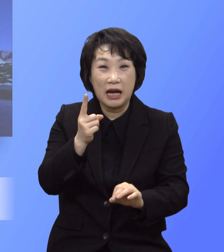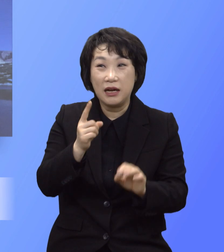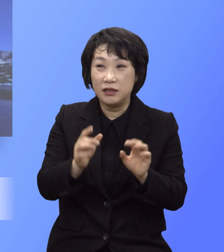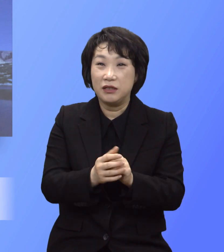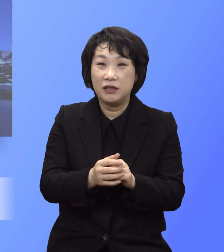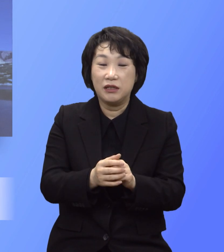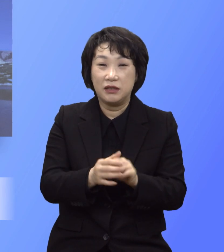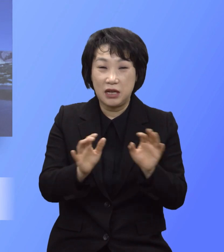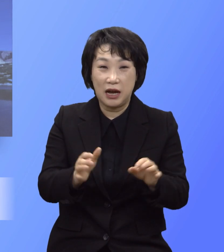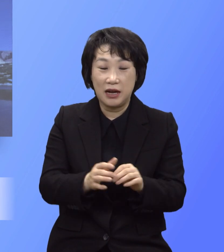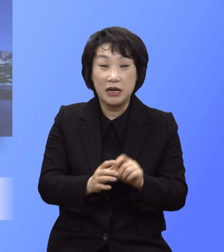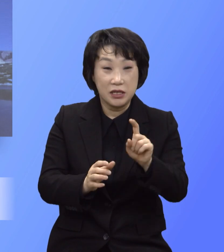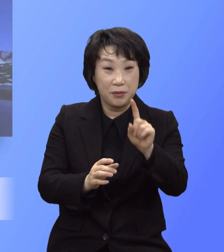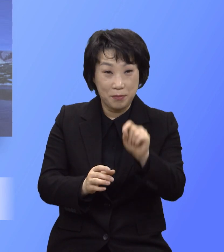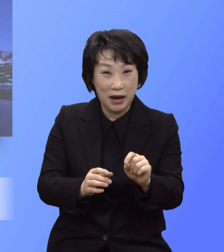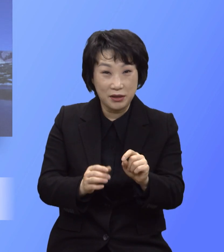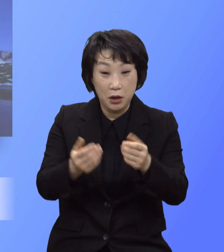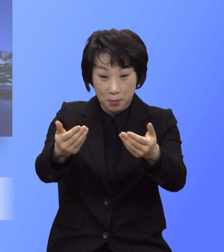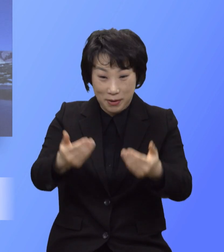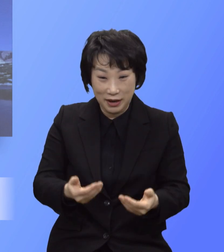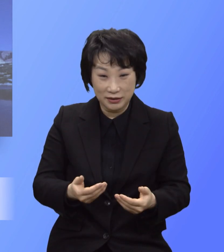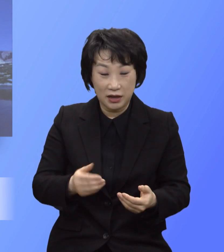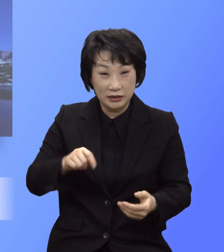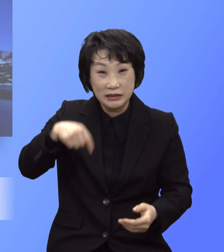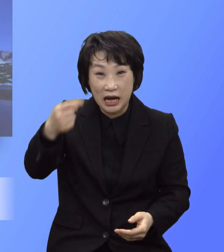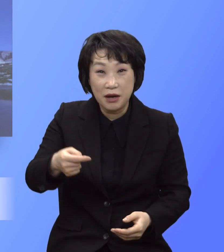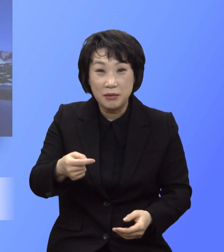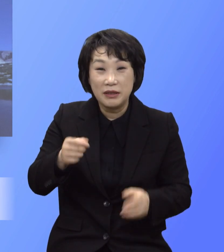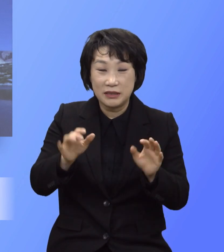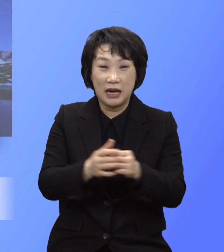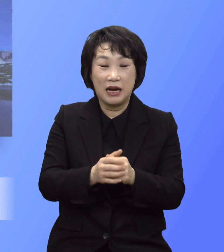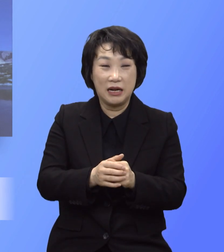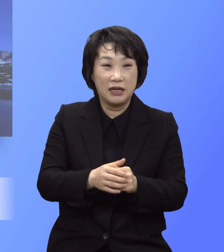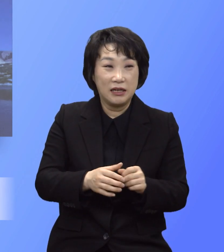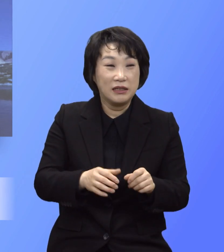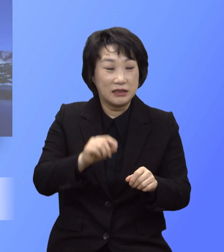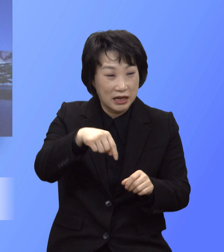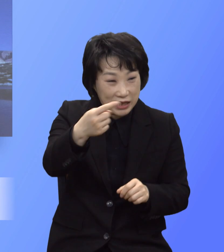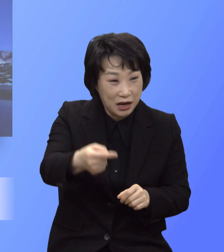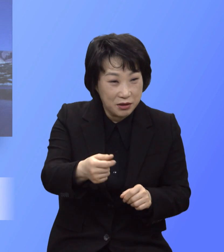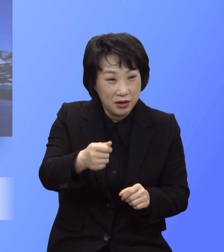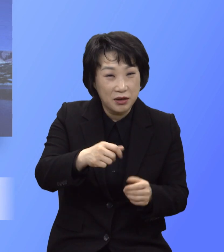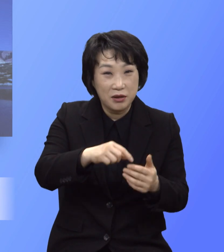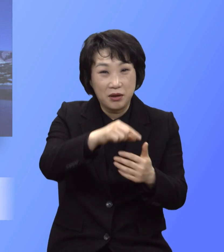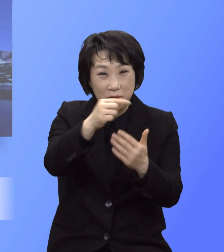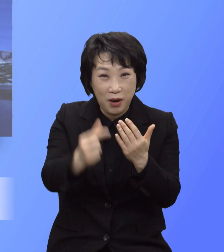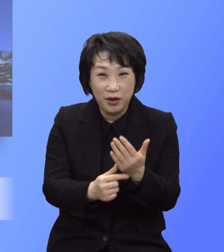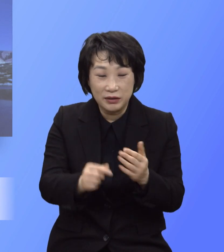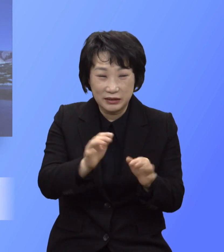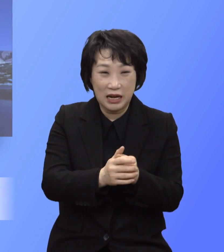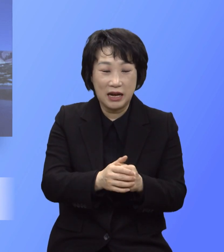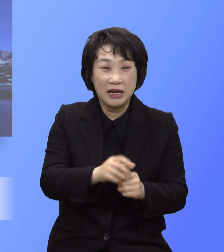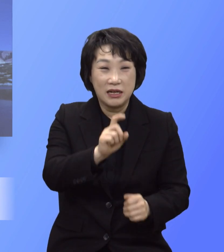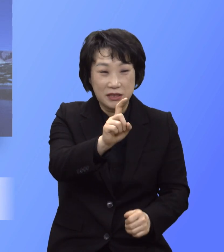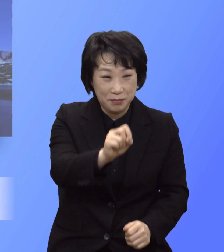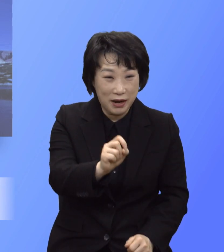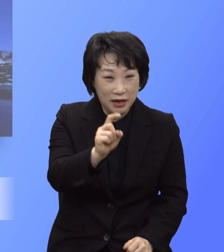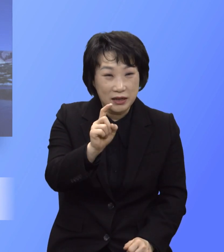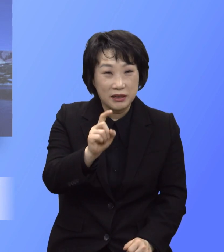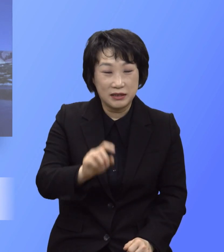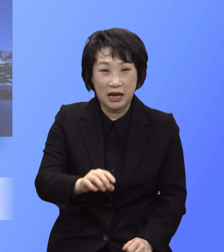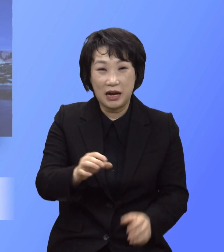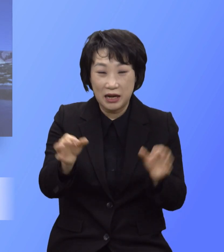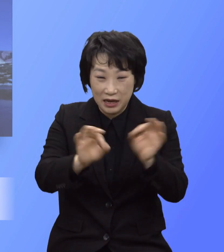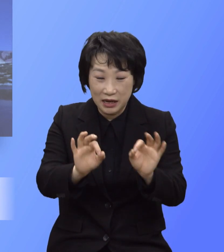원씩 내면 10만 원을 타갑니다. 고단번호면 고단번호가 타갑니다. 고단번호면 그단번호가 타갑니다.